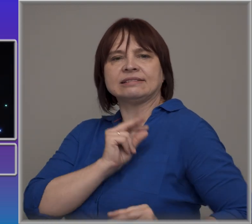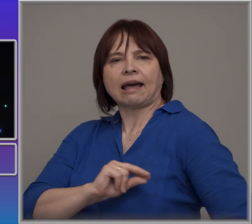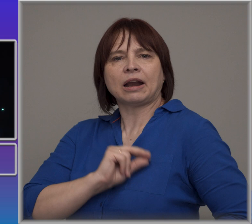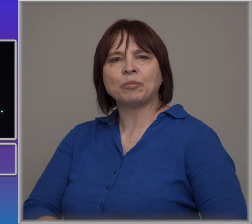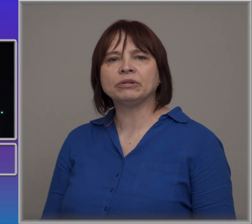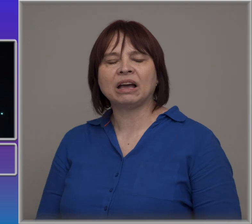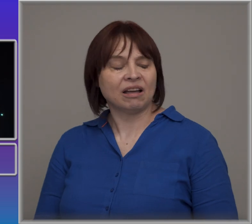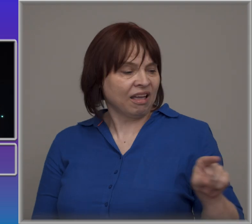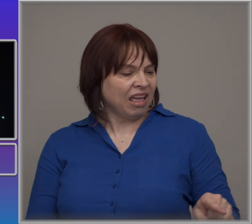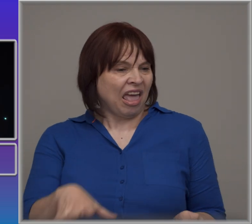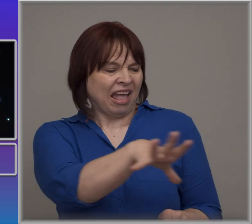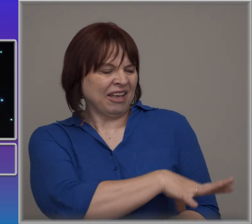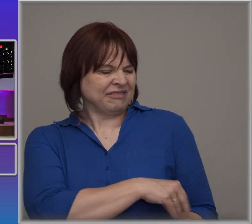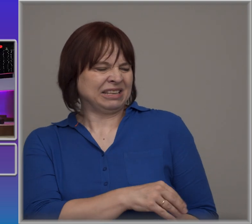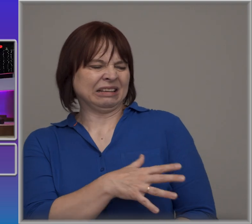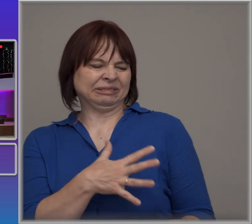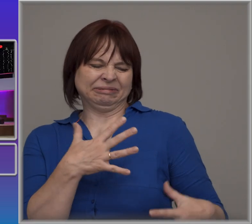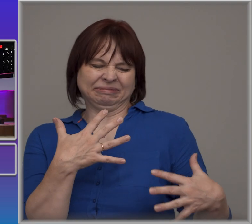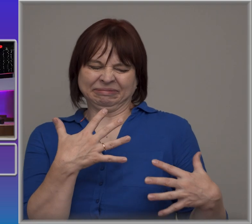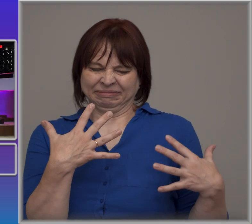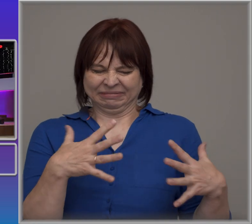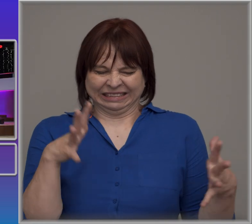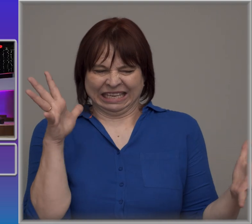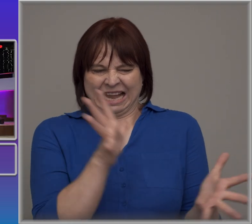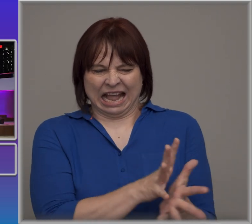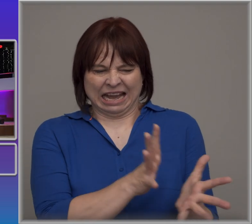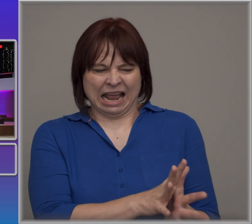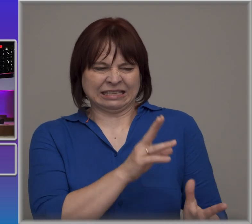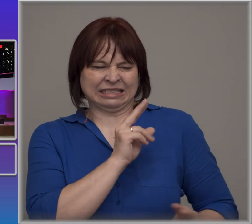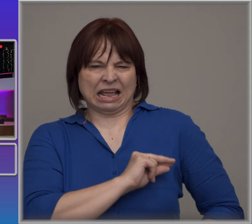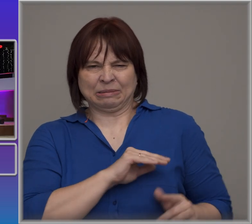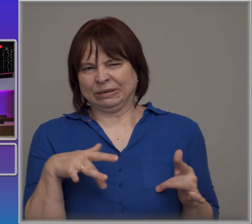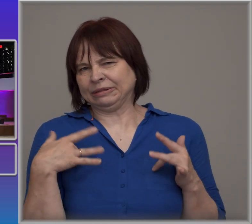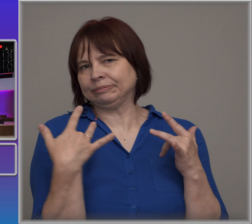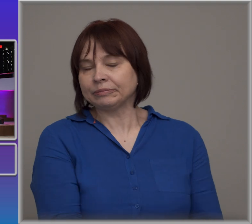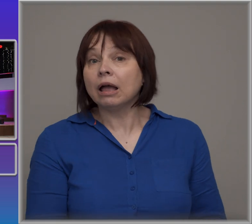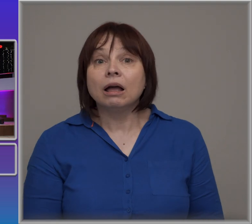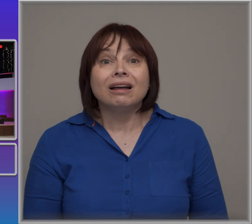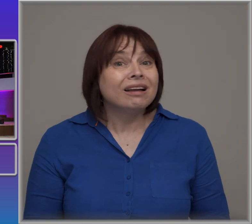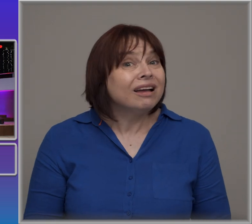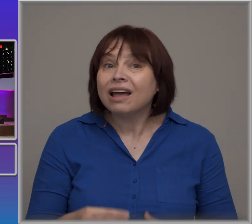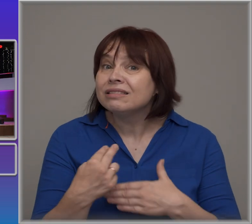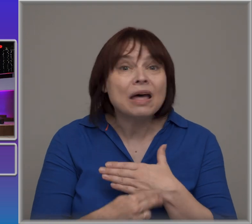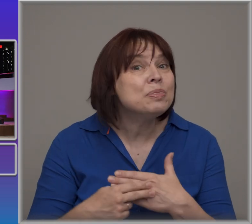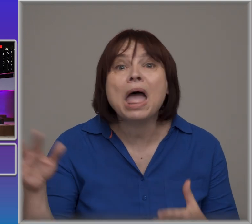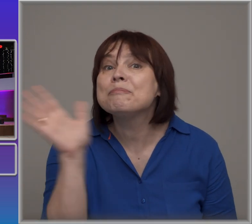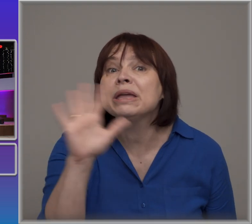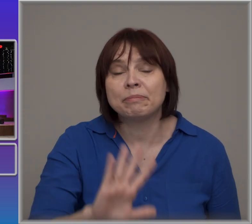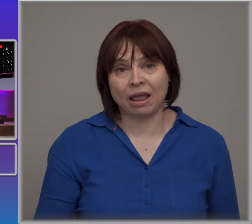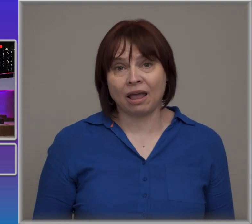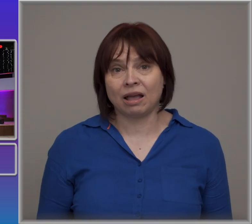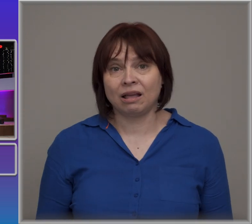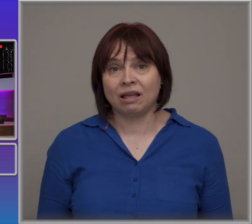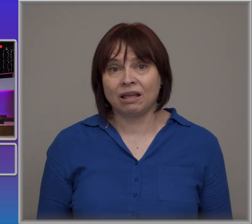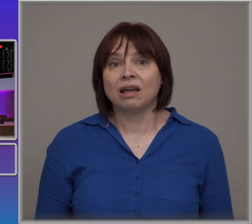еврейская, библейская концепция другая. Вы понимаете? Мы видим Бога в труде. Это библейская концепция. Мы видим Христа